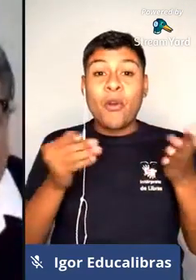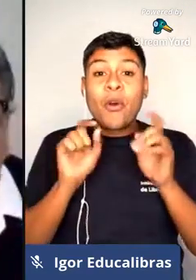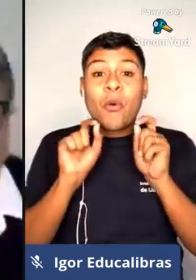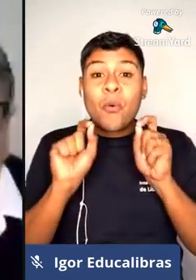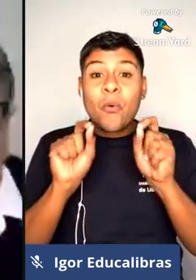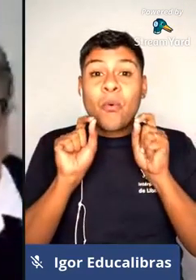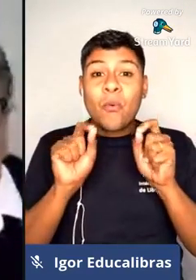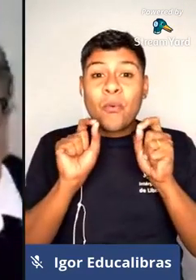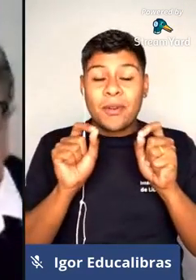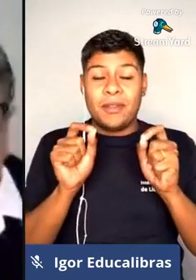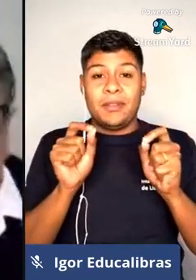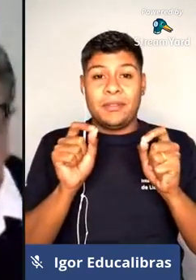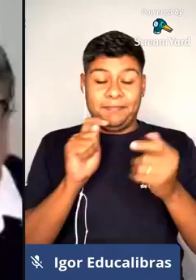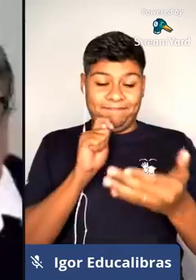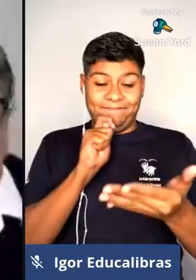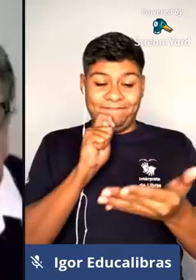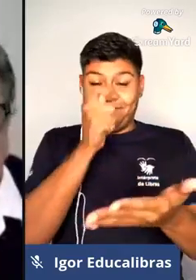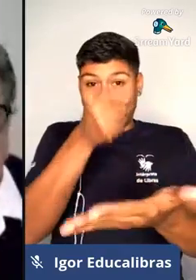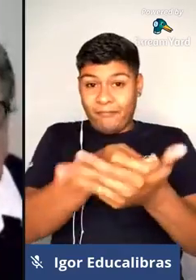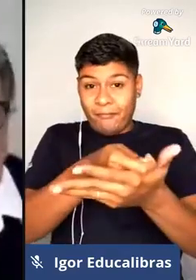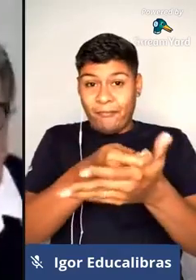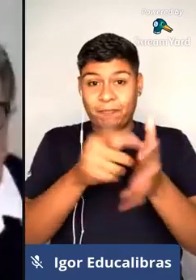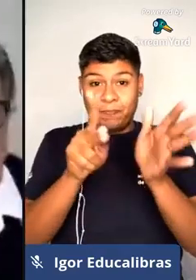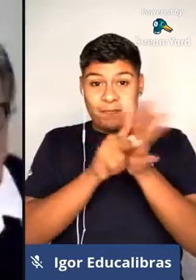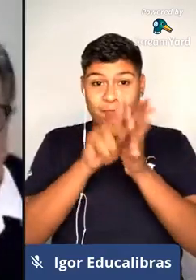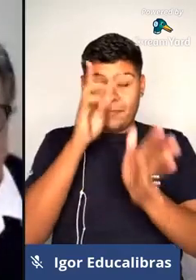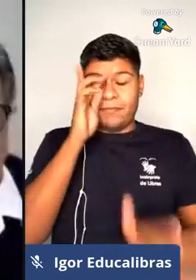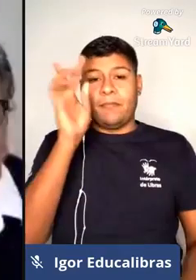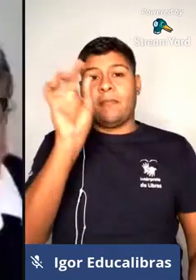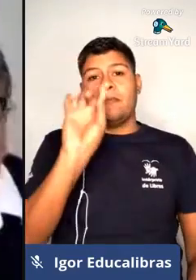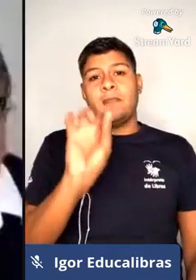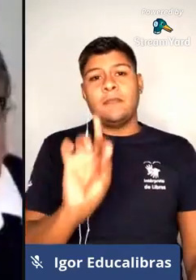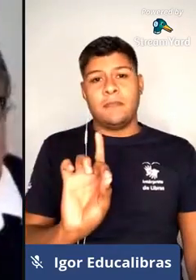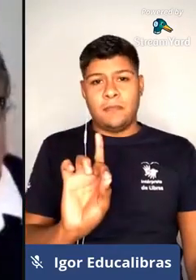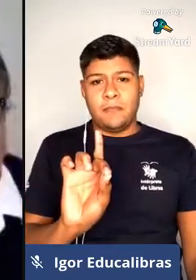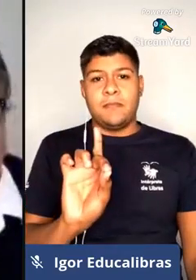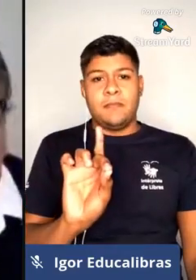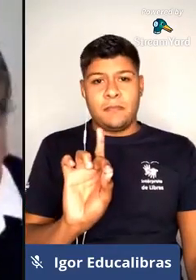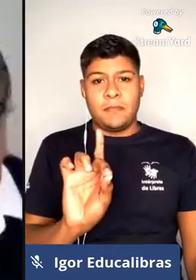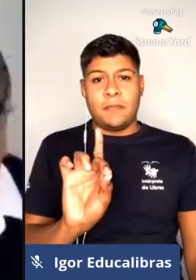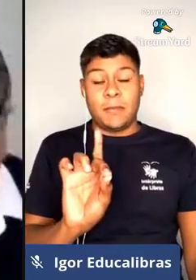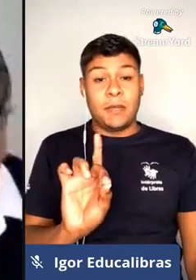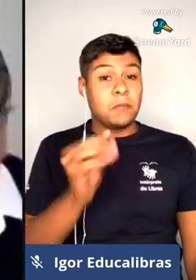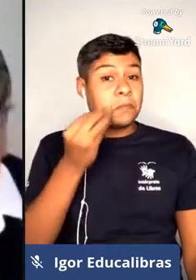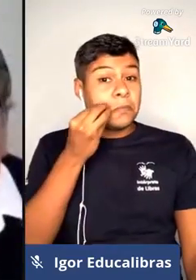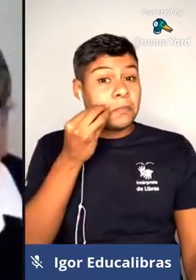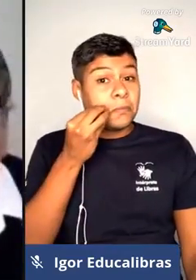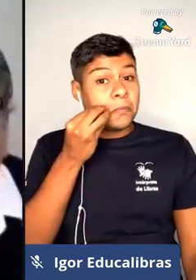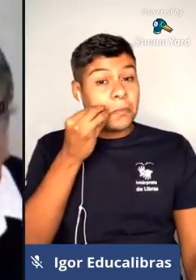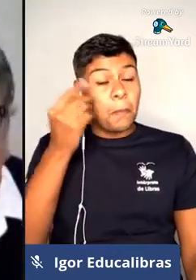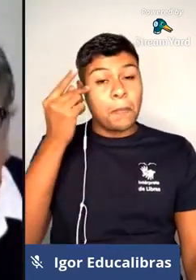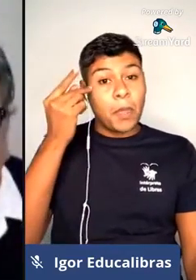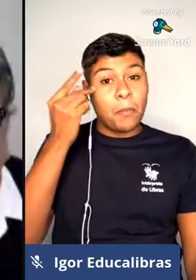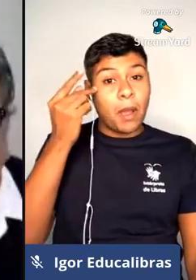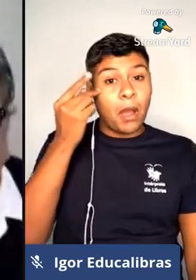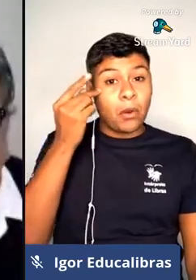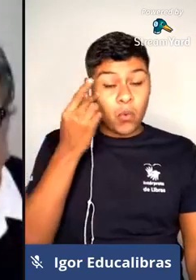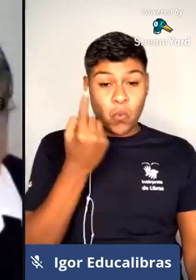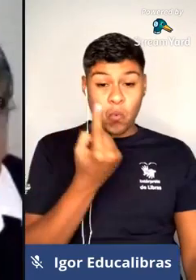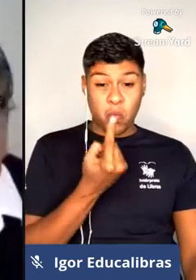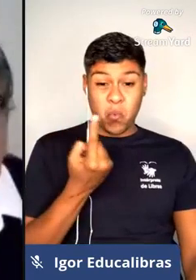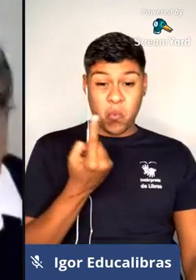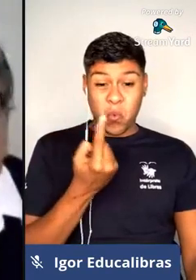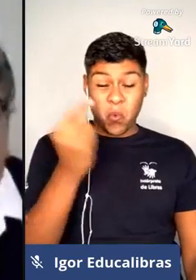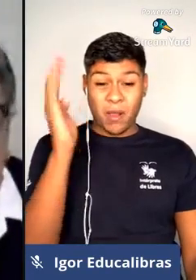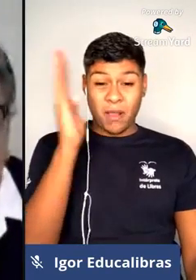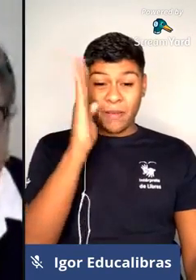aplicar recursos orçamentários a favor da pessoa com deficiência. Provavelmente São Paulo seja a única cidade no Brasil